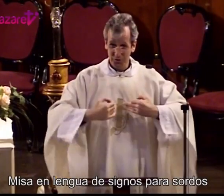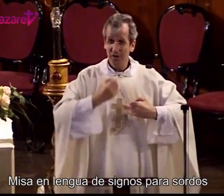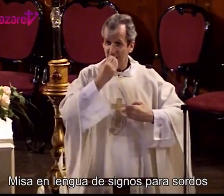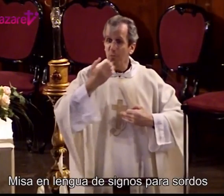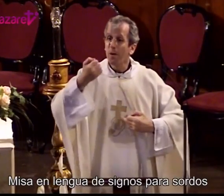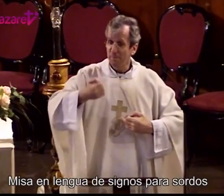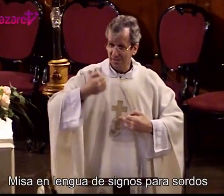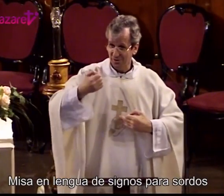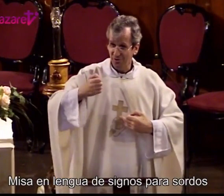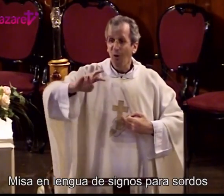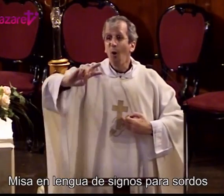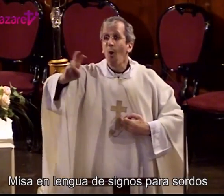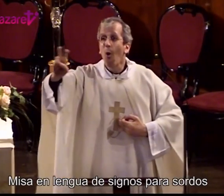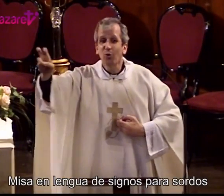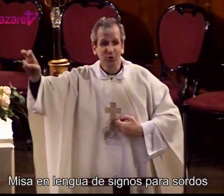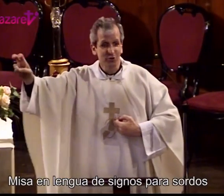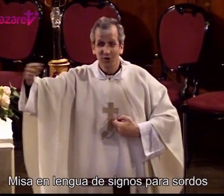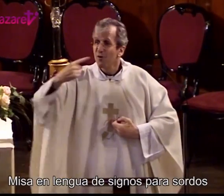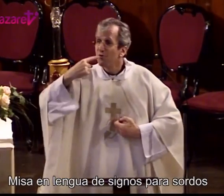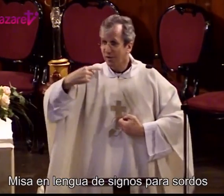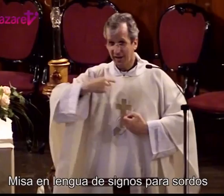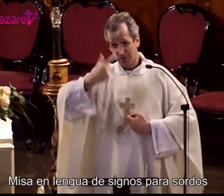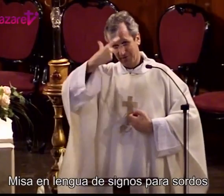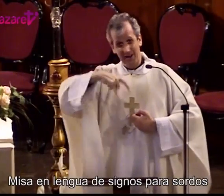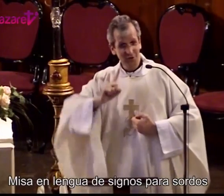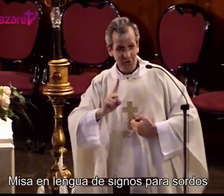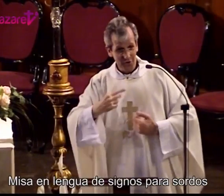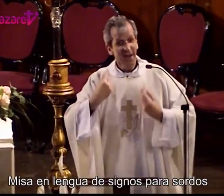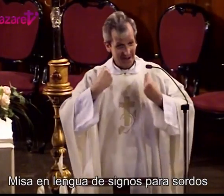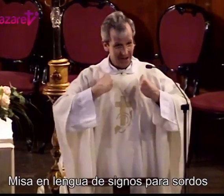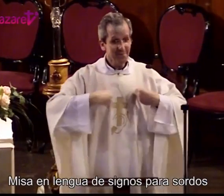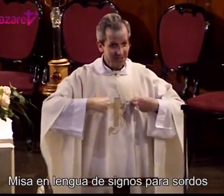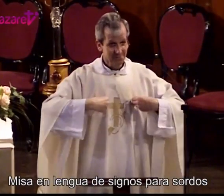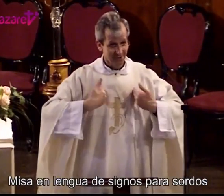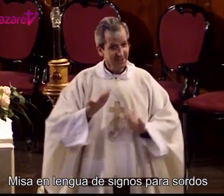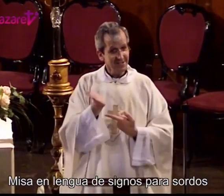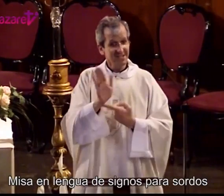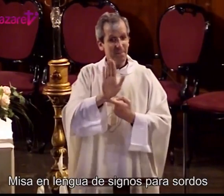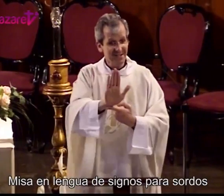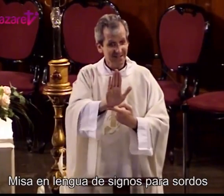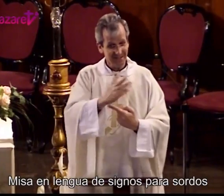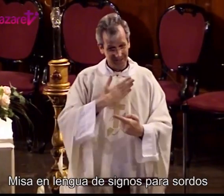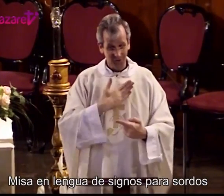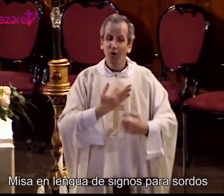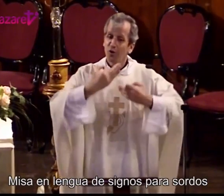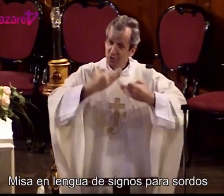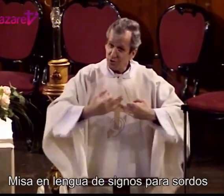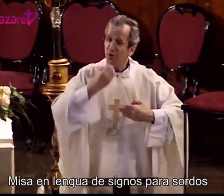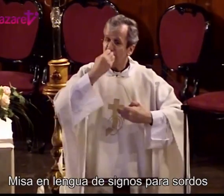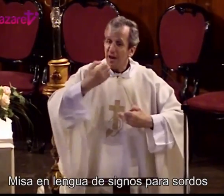el buen pastor. No, otros lo dijeron de él. No. Él mismo se presenta diciendo, yo soy el